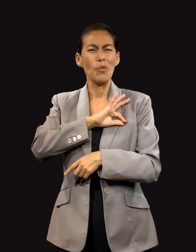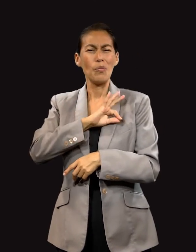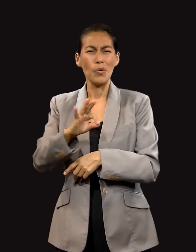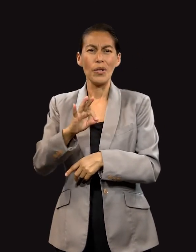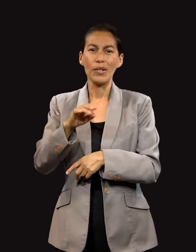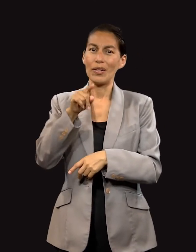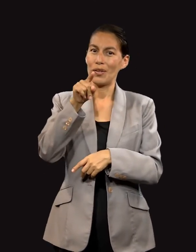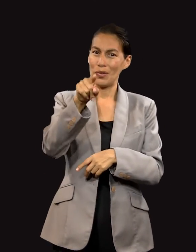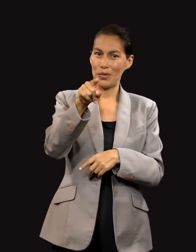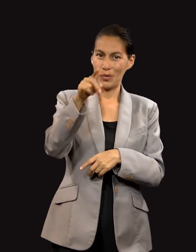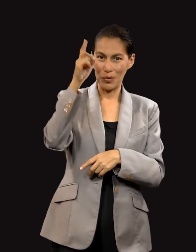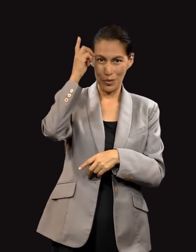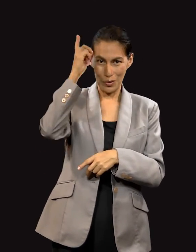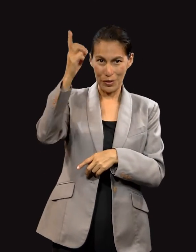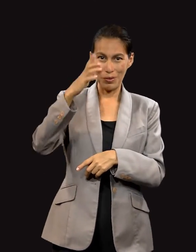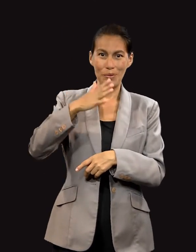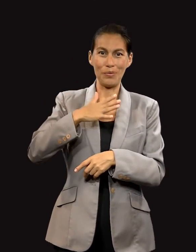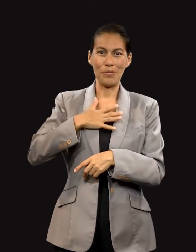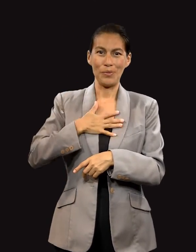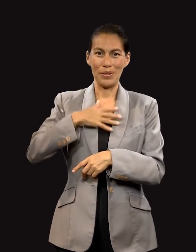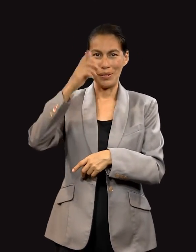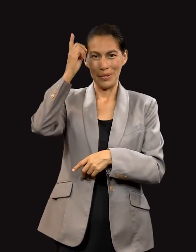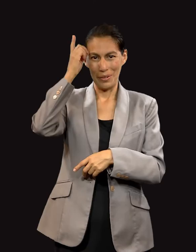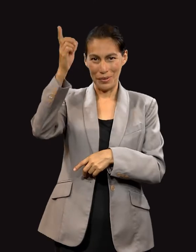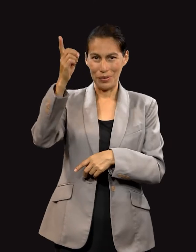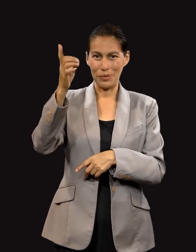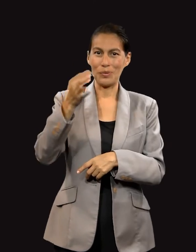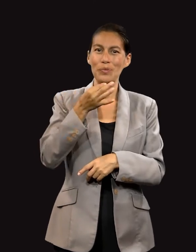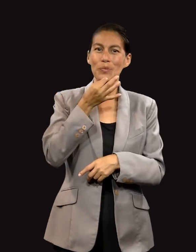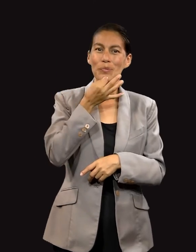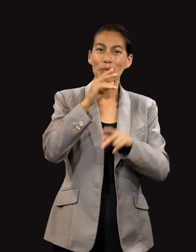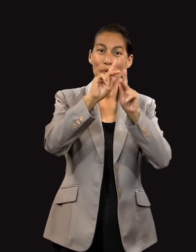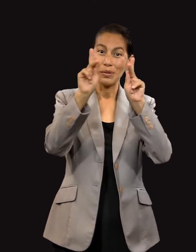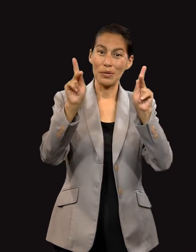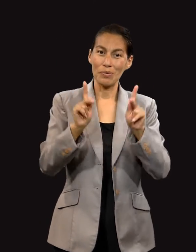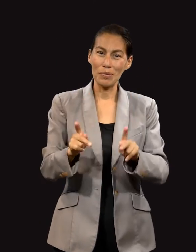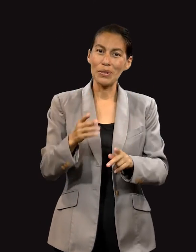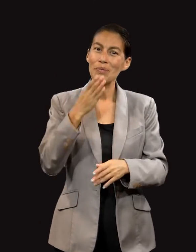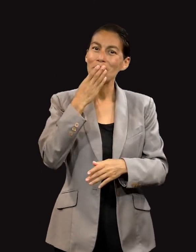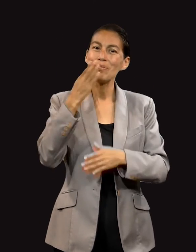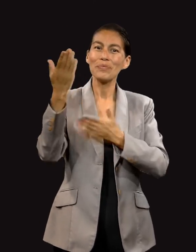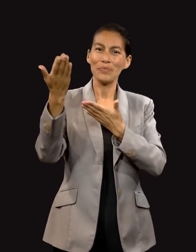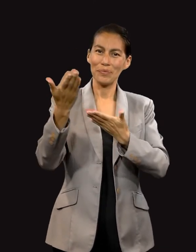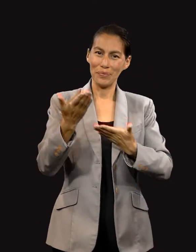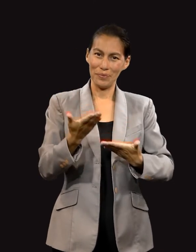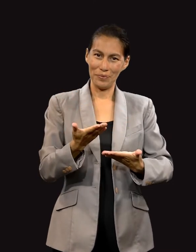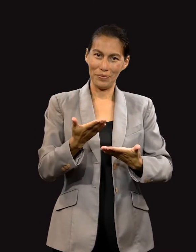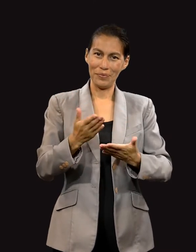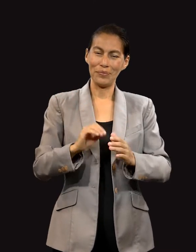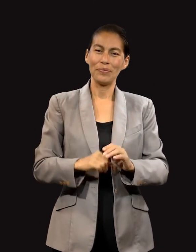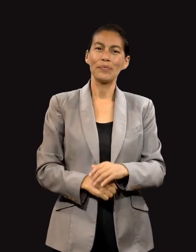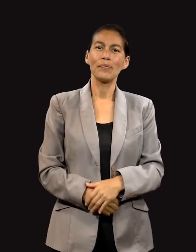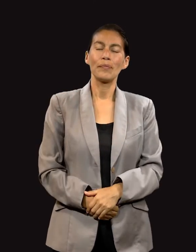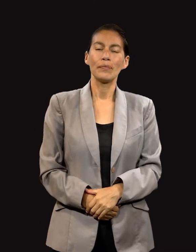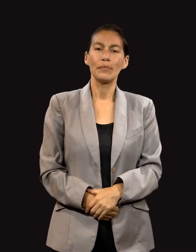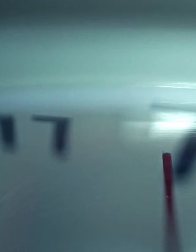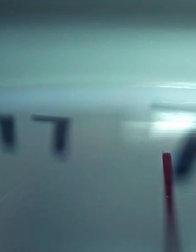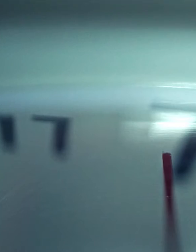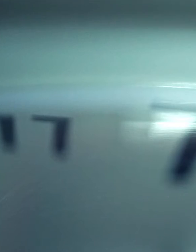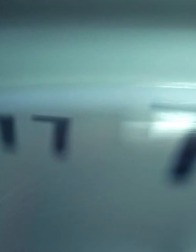imposible. Tu Dios, mi Dios. Bienvenidos a Un Momento de Paz.